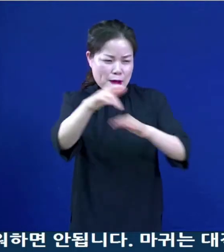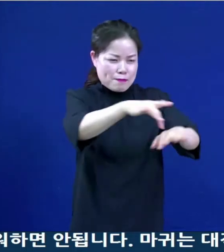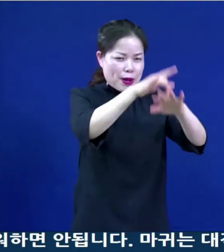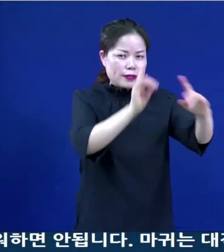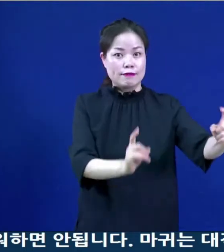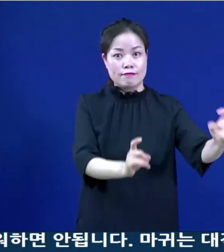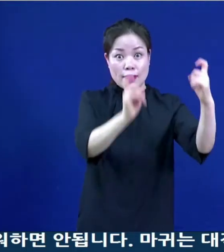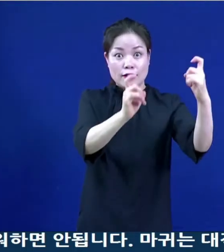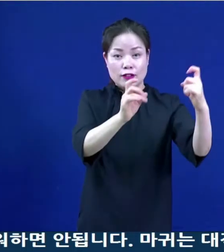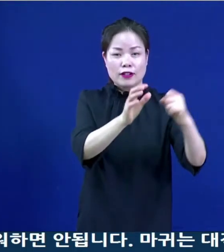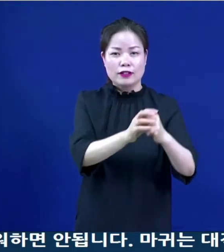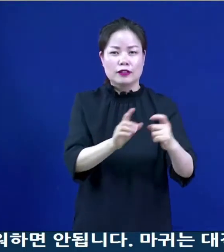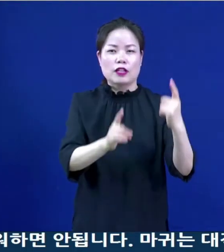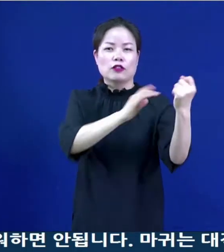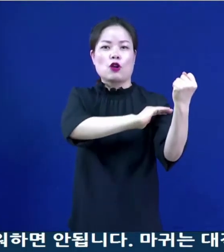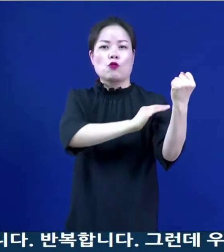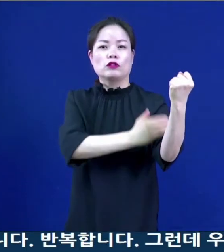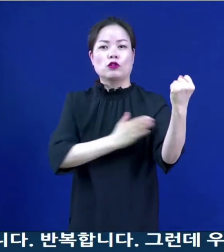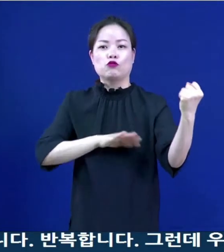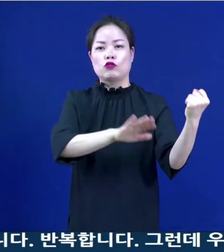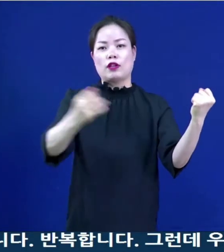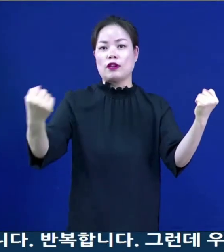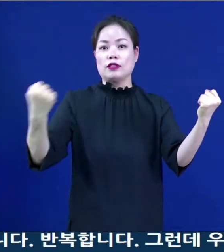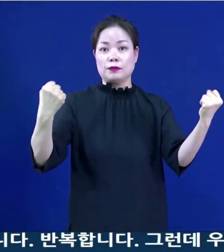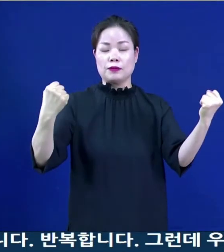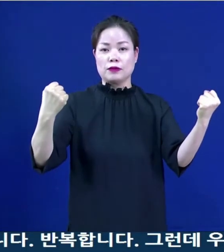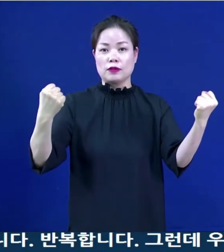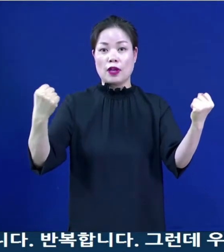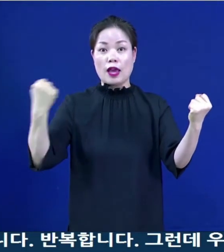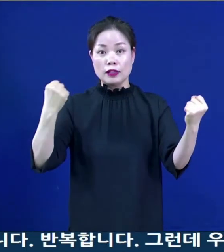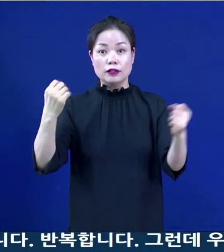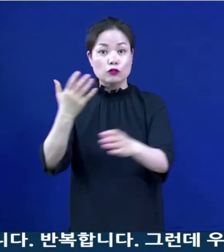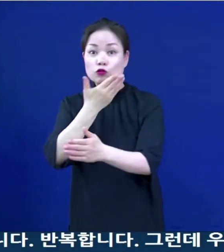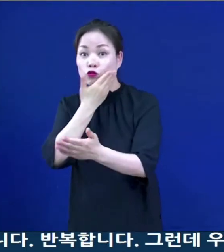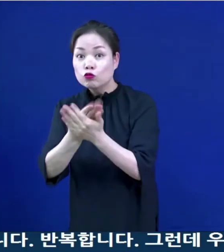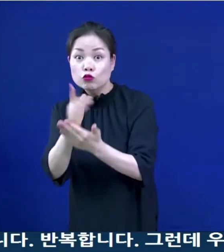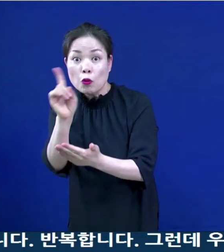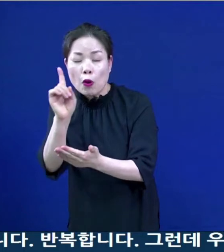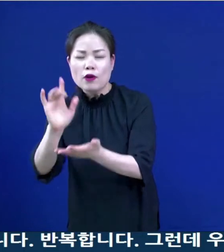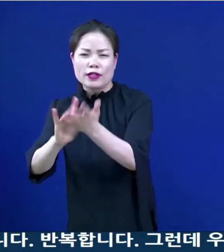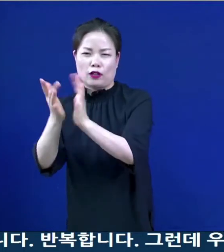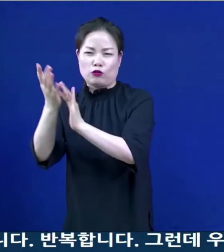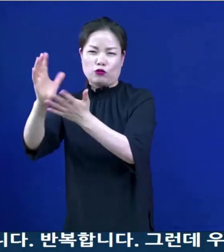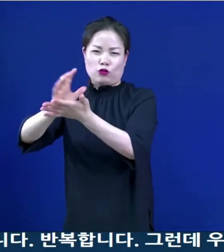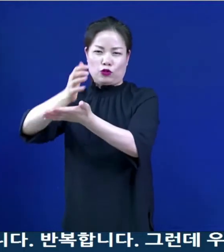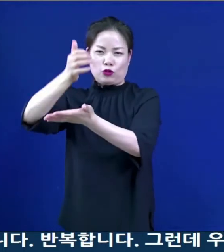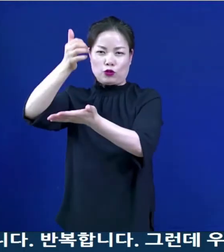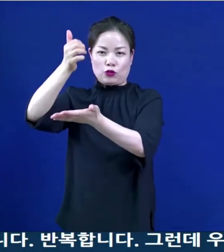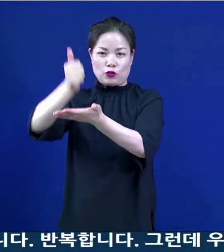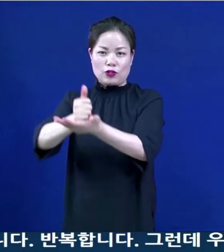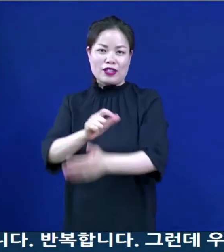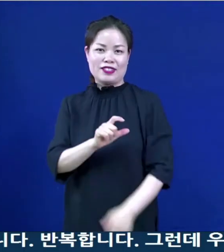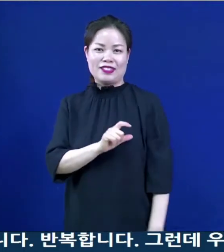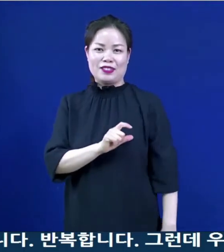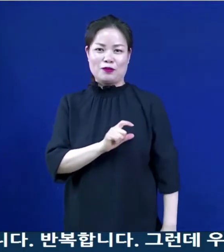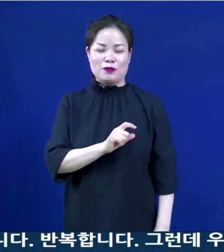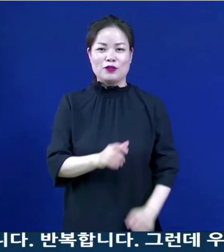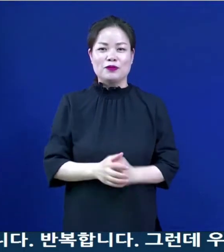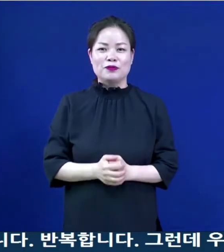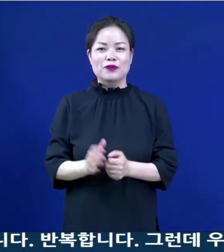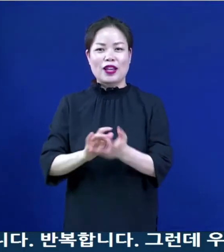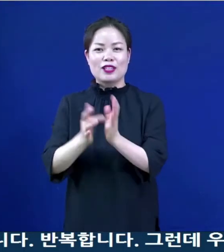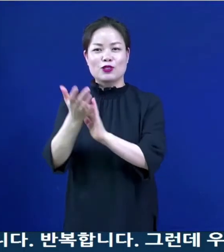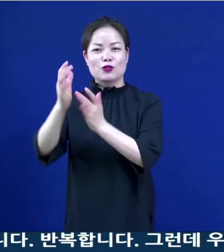대적해야 됩니다. 대적할 권세가 있는데 그 권세의 핵심이 뭡니까? 예수 그리스도의 이름으로.